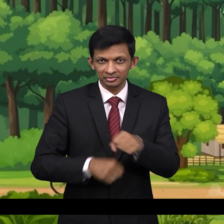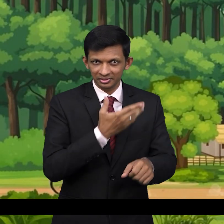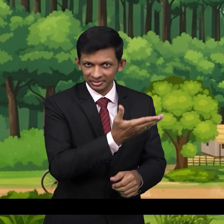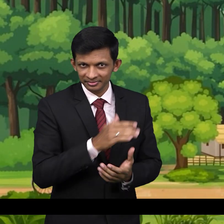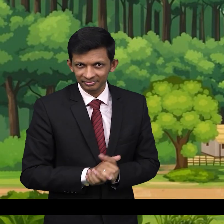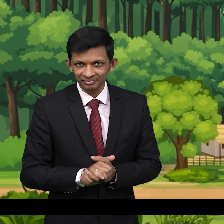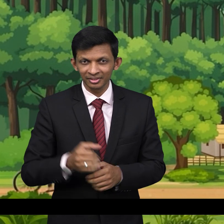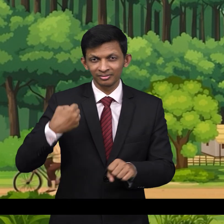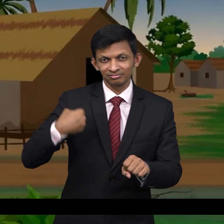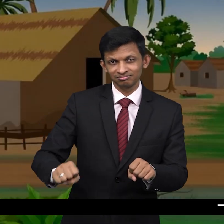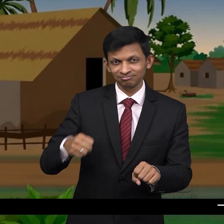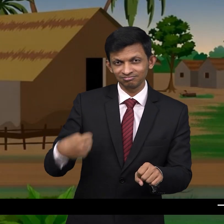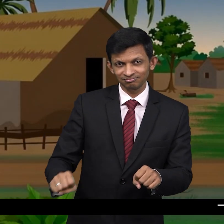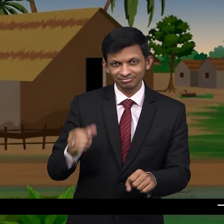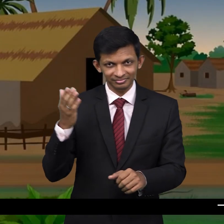सायकली,